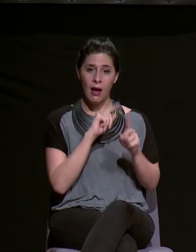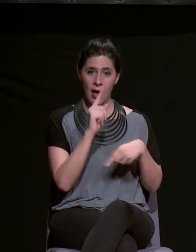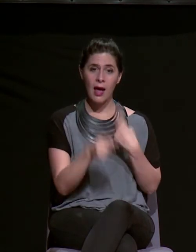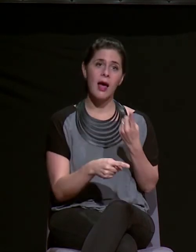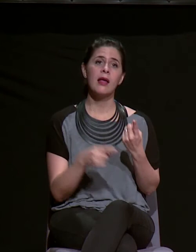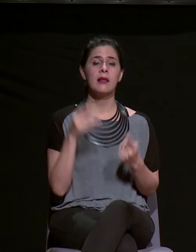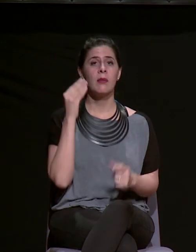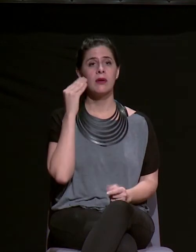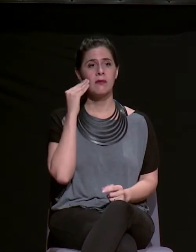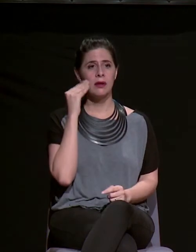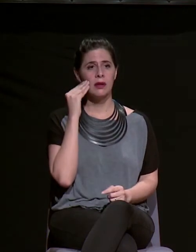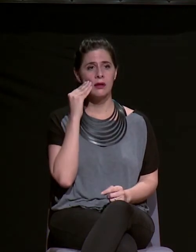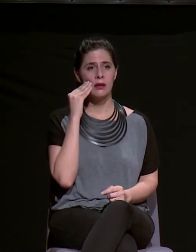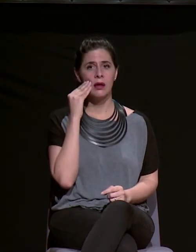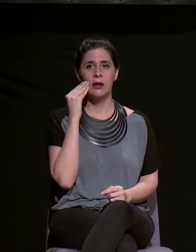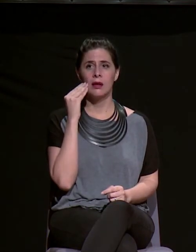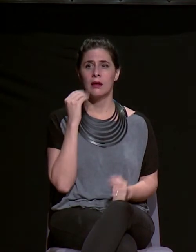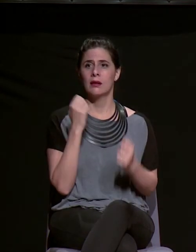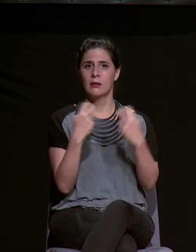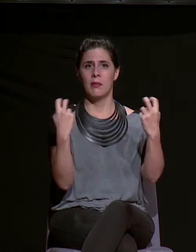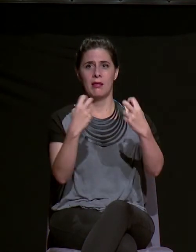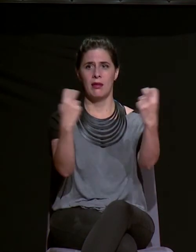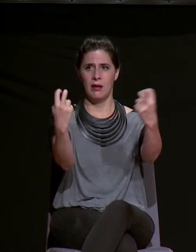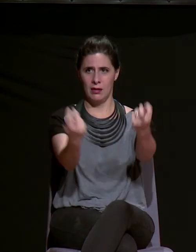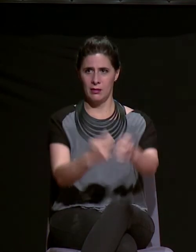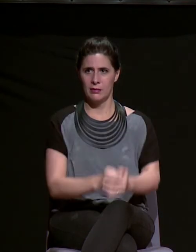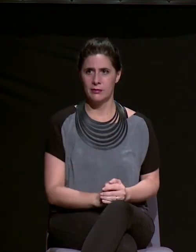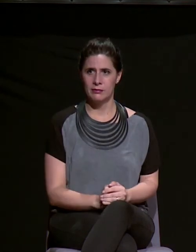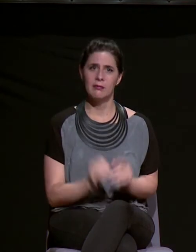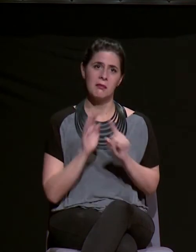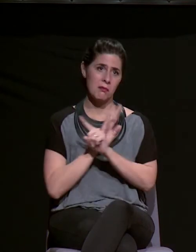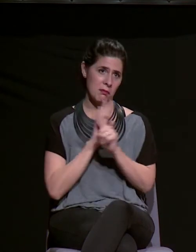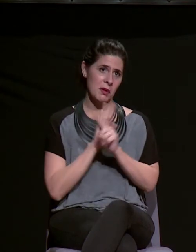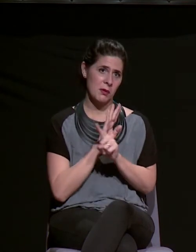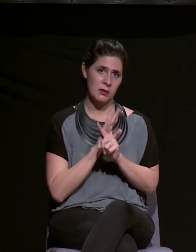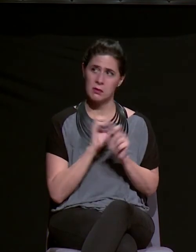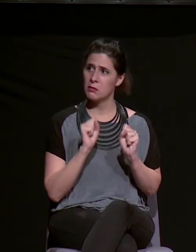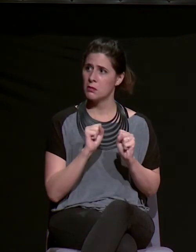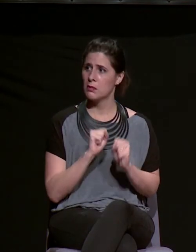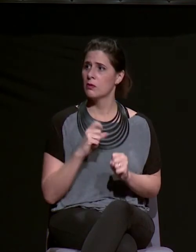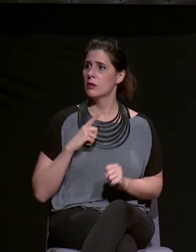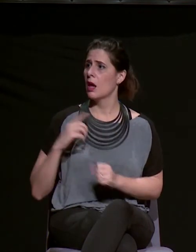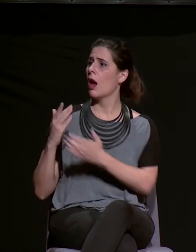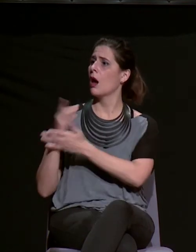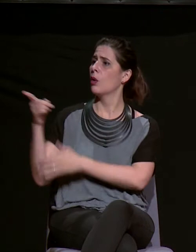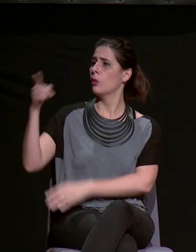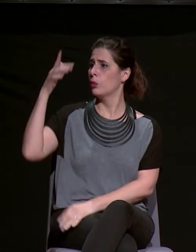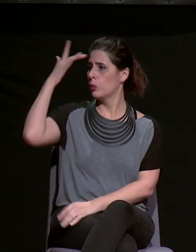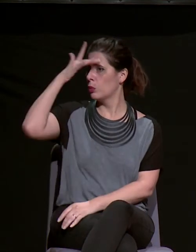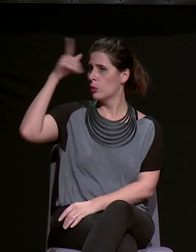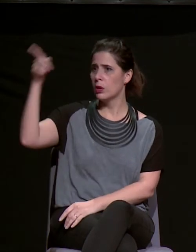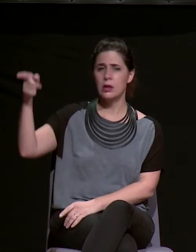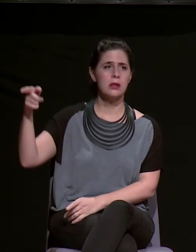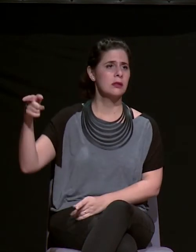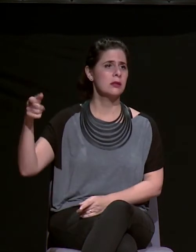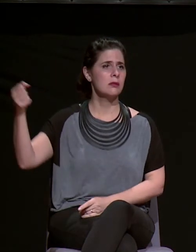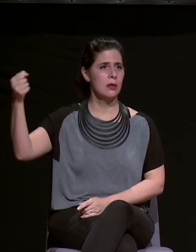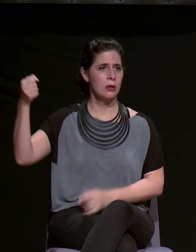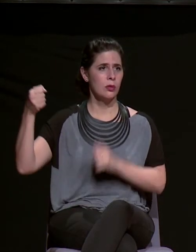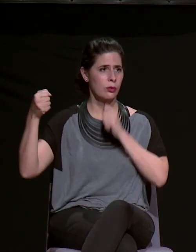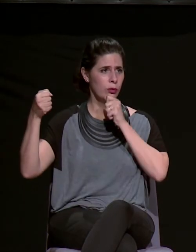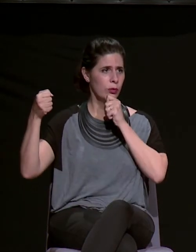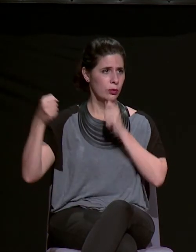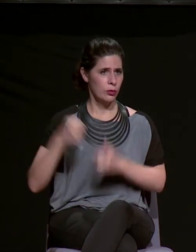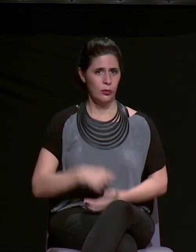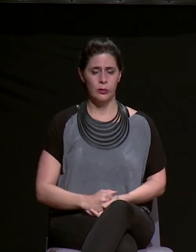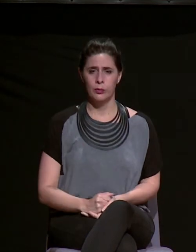menos o número de 3. Passa para mim, acho que tem um pessoal passando e recolhendo as perguntas ali, o Lucas. E aí a gente faz